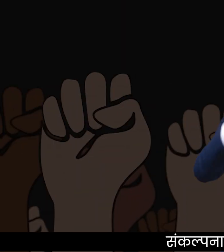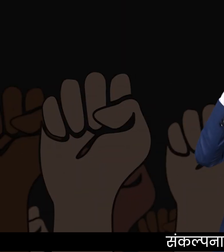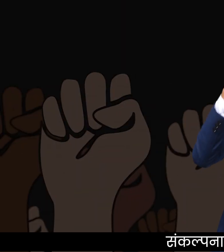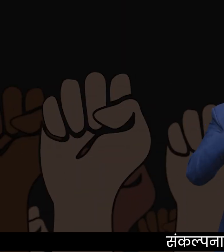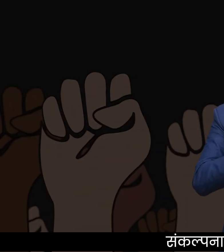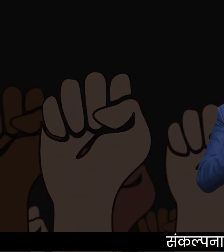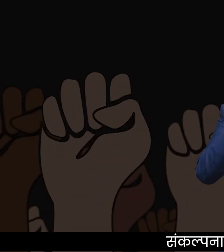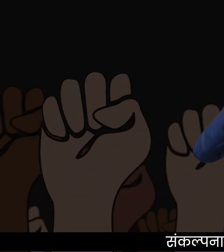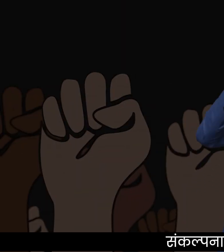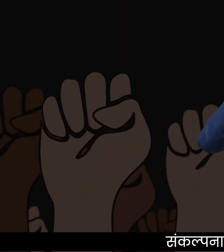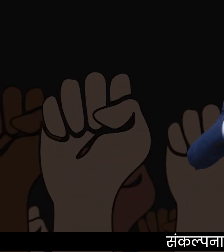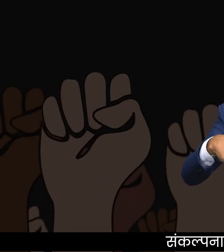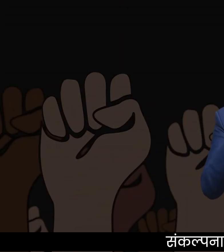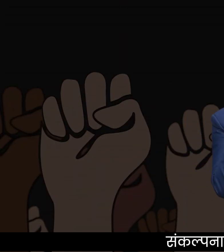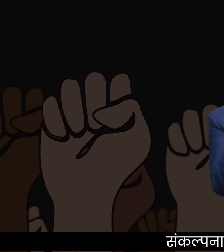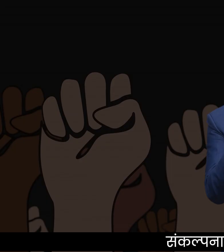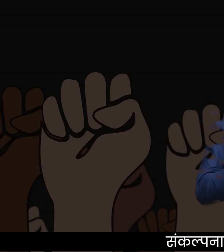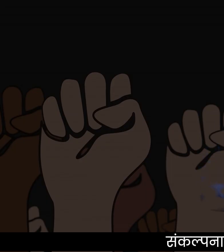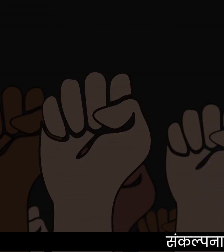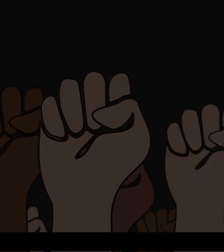संकल्पना मानचित्र पर एक नज़र डालें।